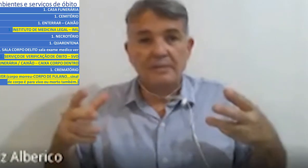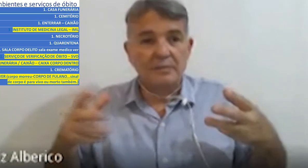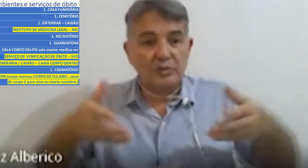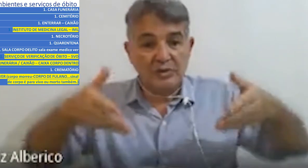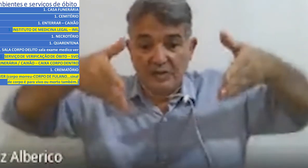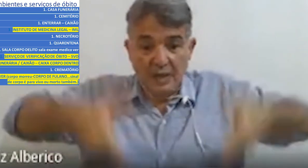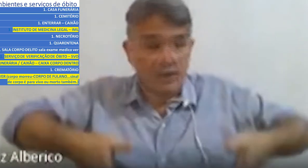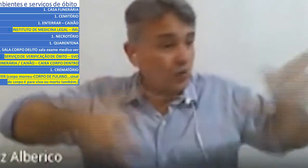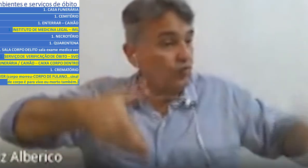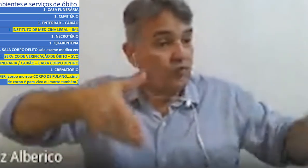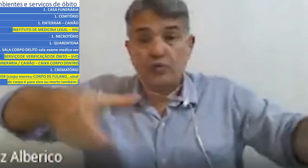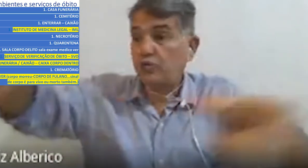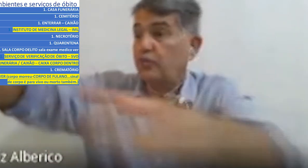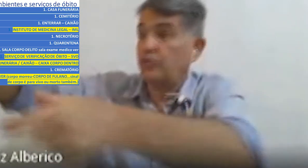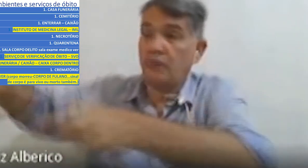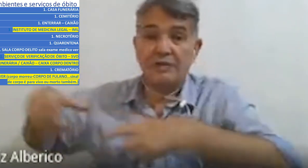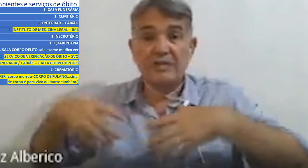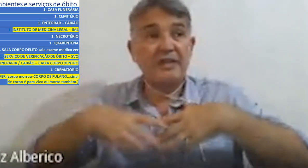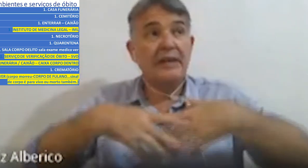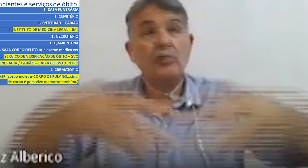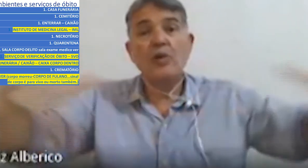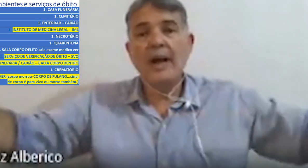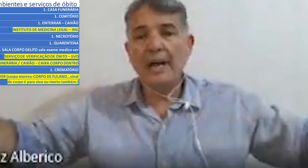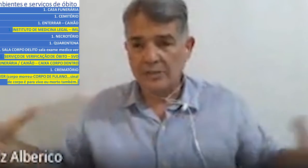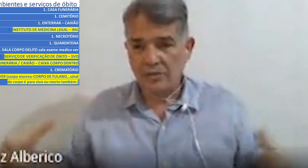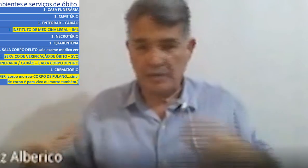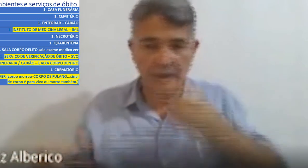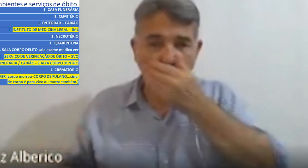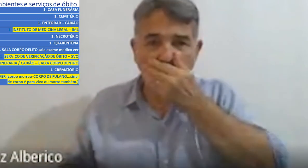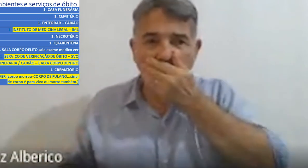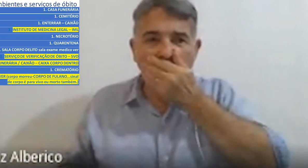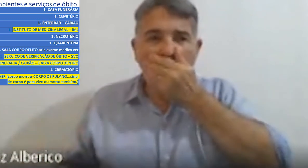se você fizer isso, aí você vai dar o lugar das coisas.